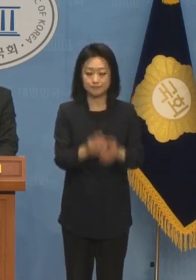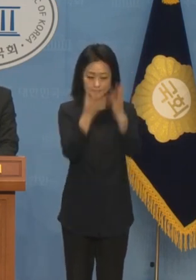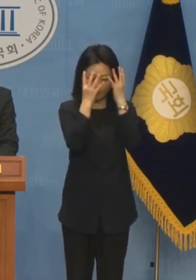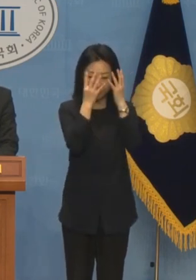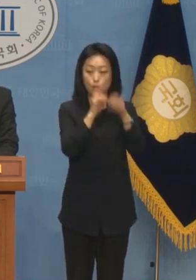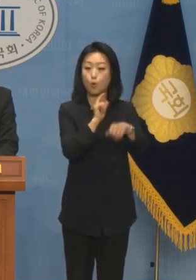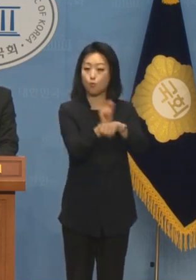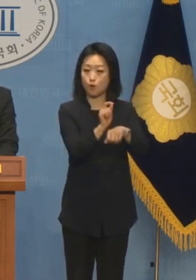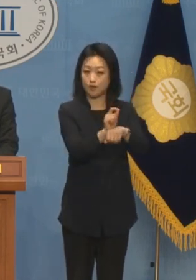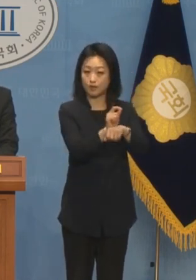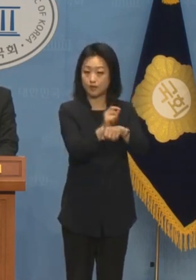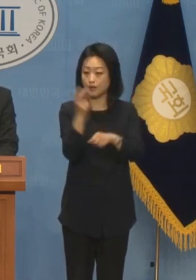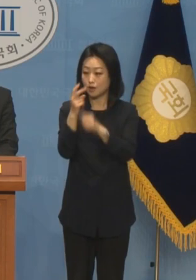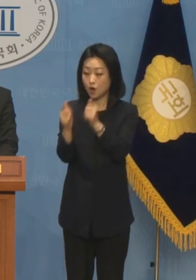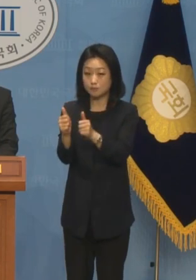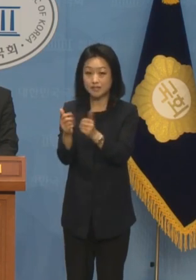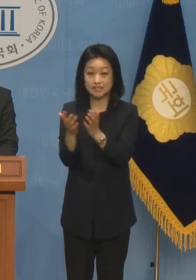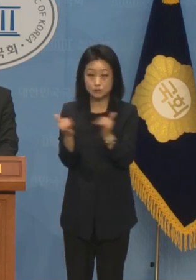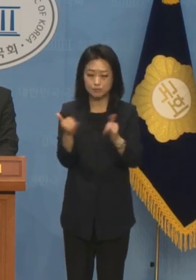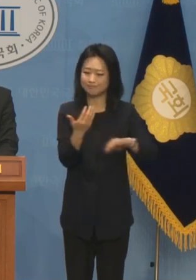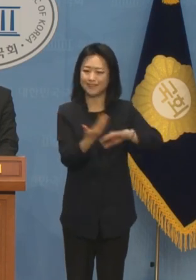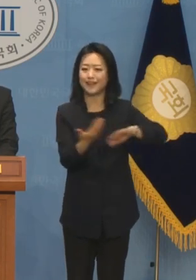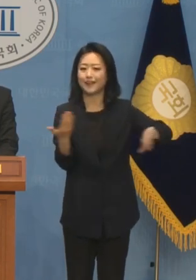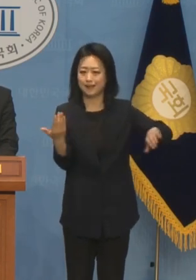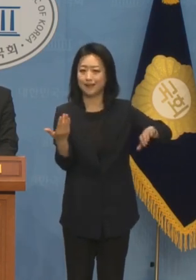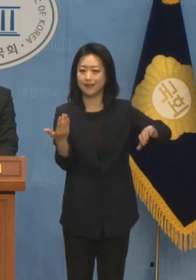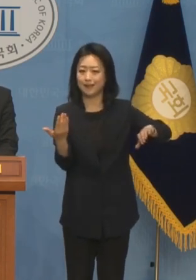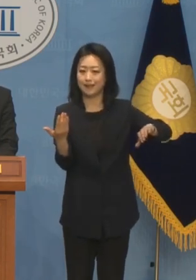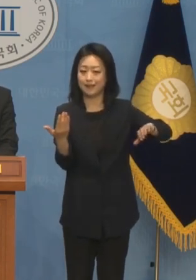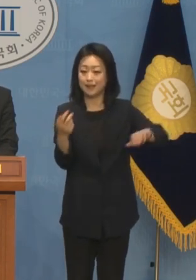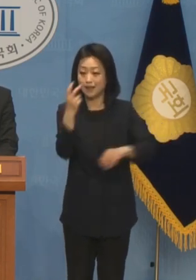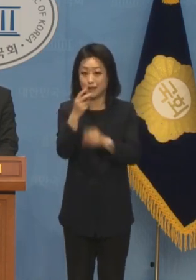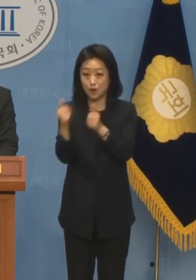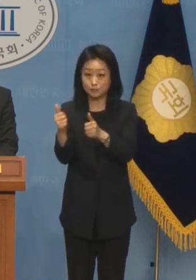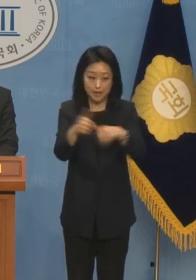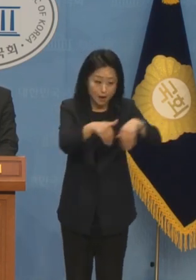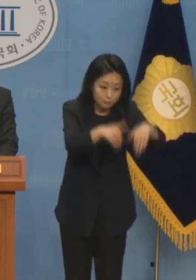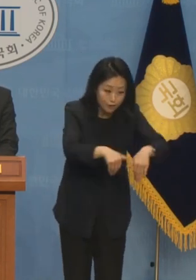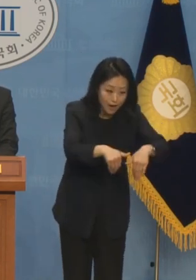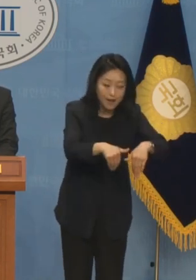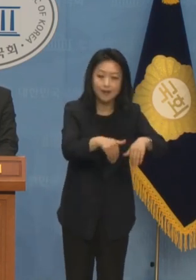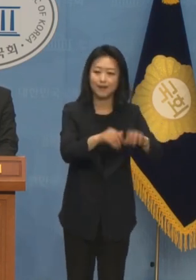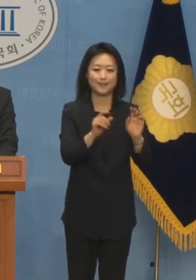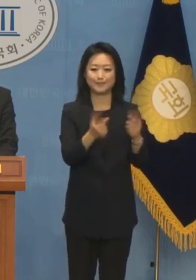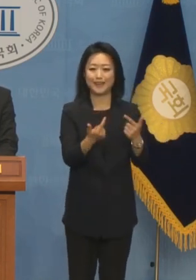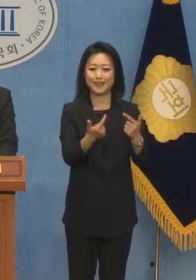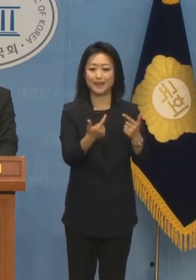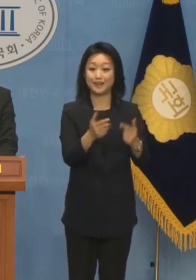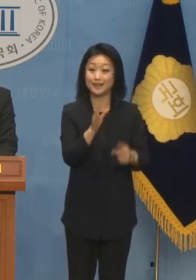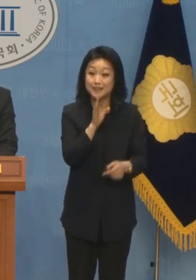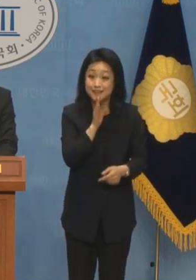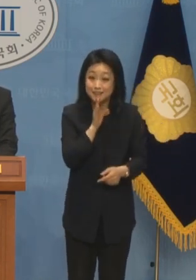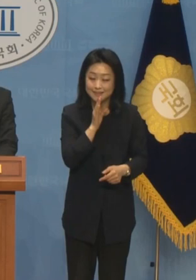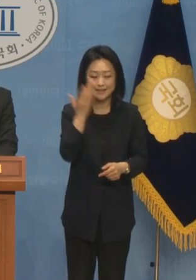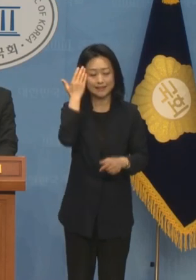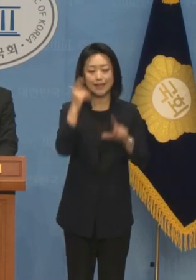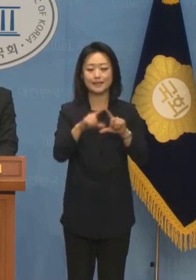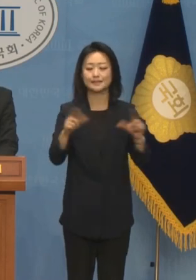교정공무원은 검찰청 직원이 아닙니다. 검사의 부하도 아닙니다. 이것은 상식입니다.